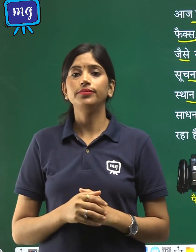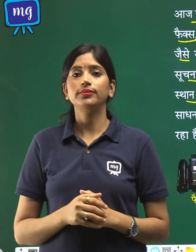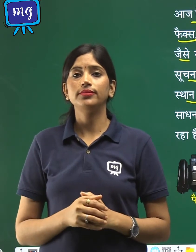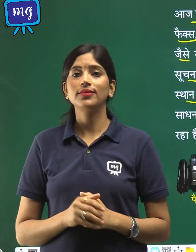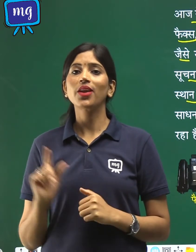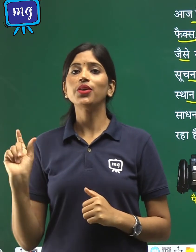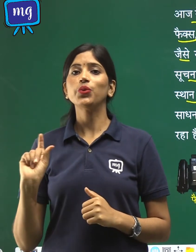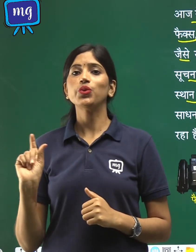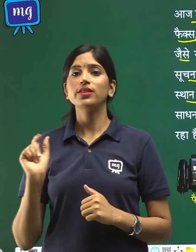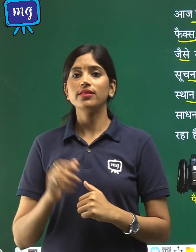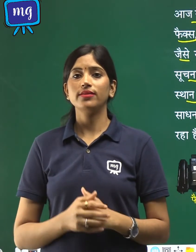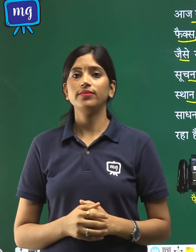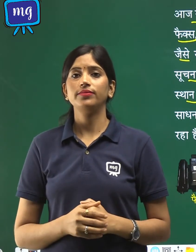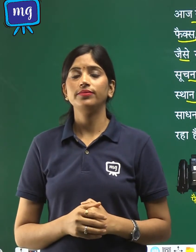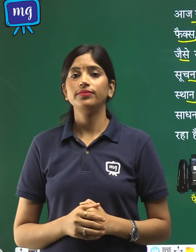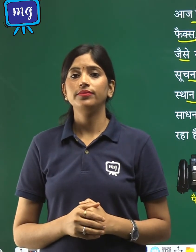उपयोग